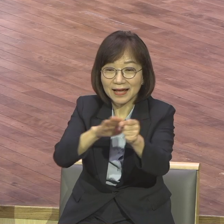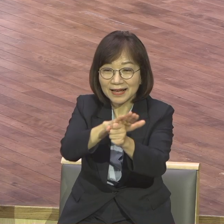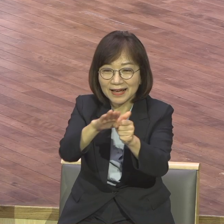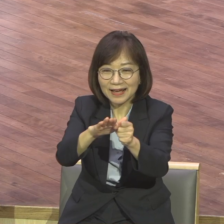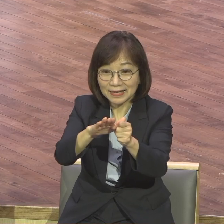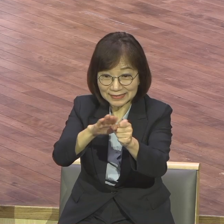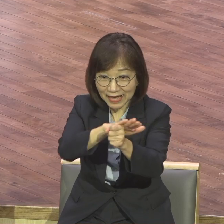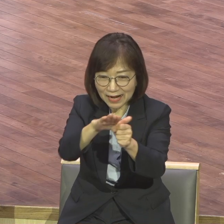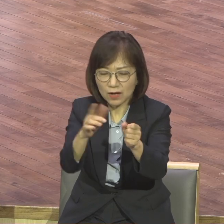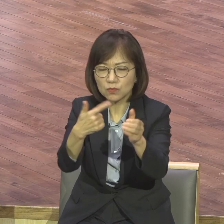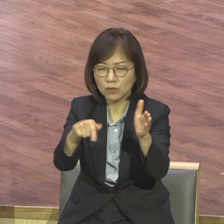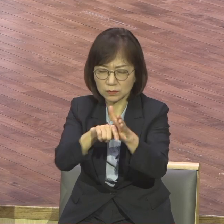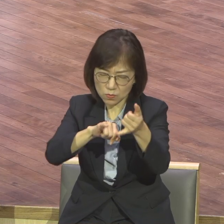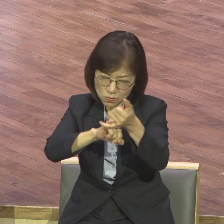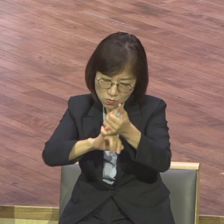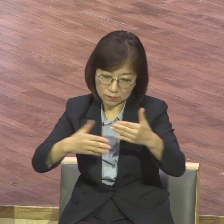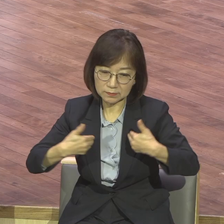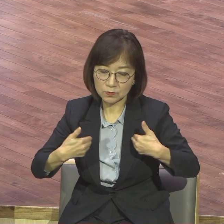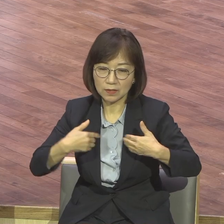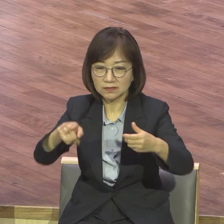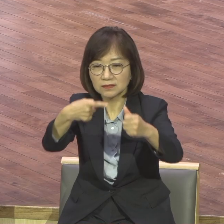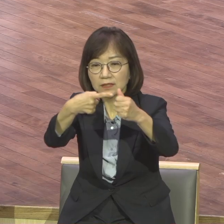것이다 그랬어요